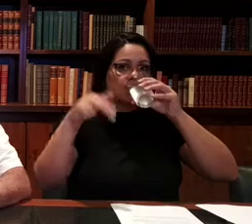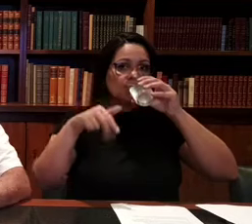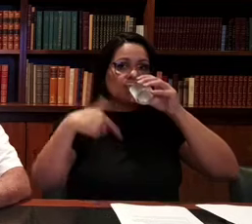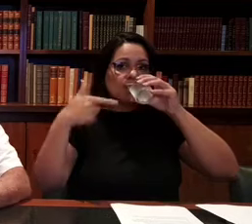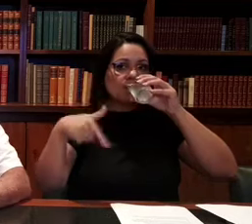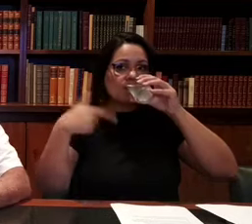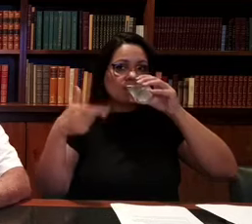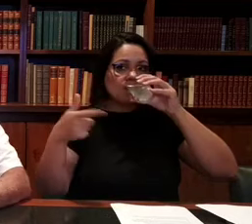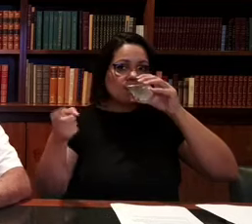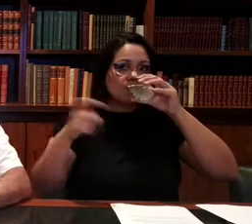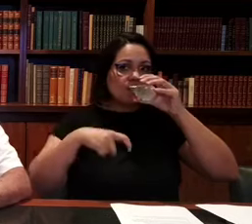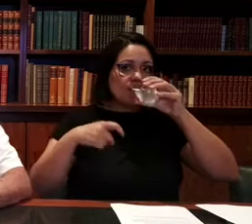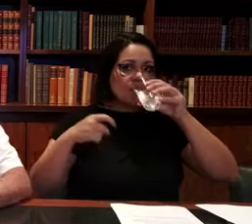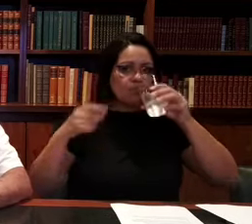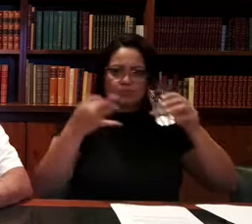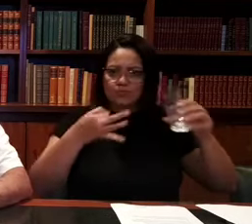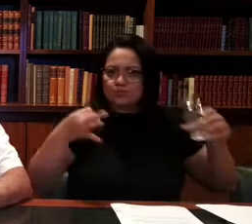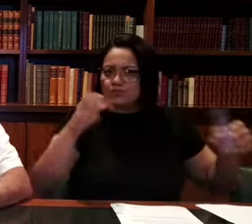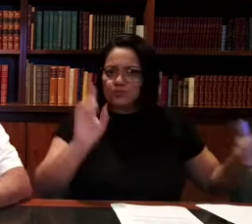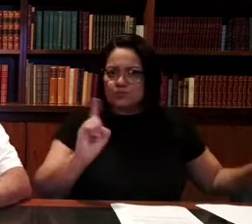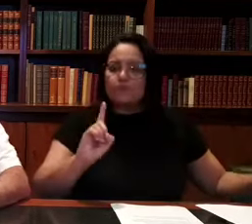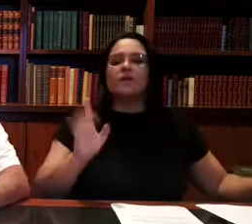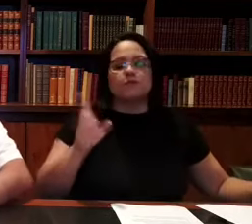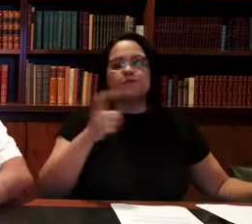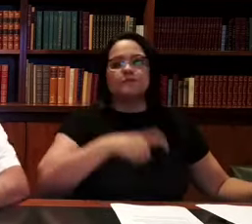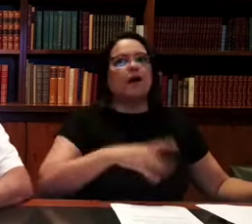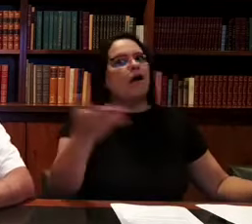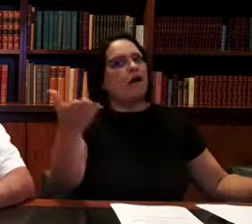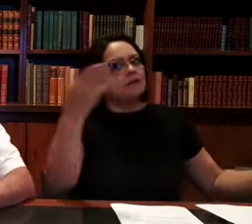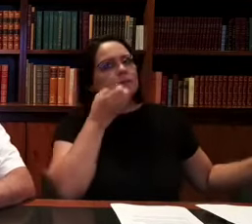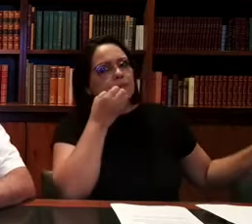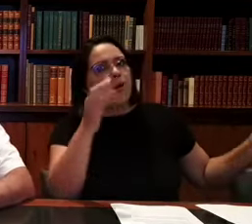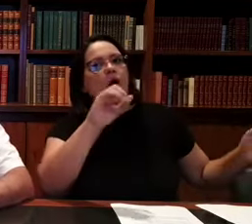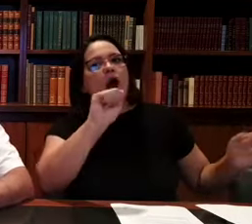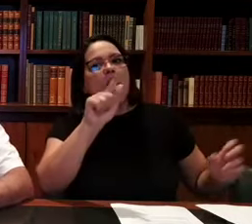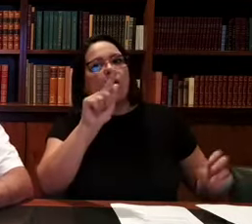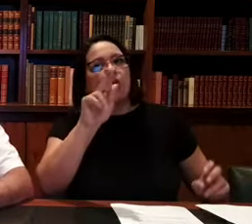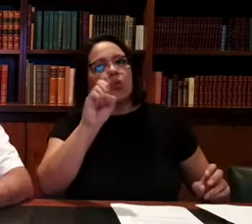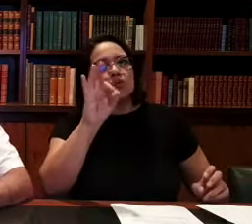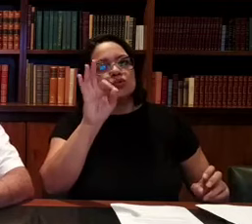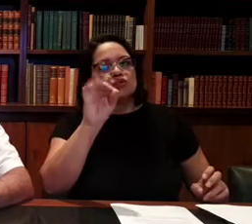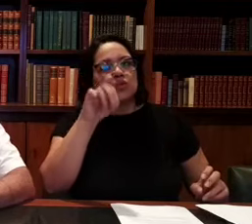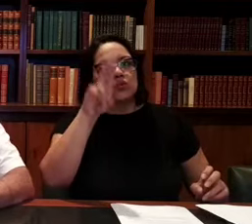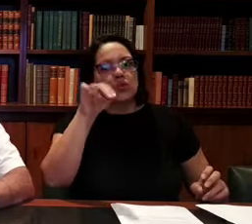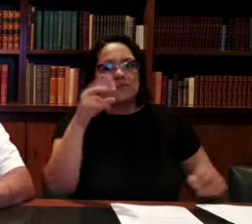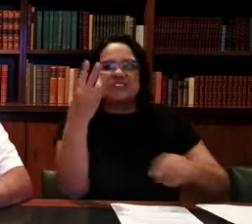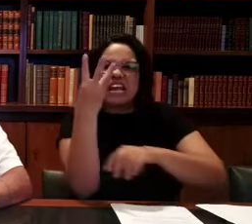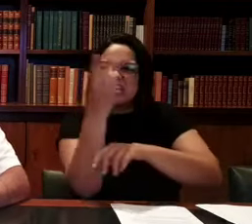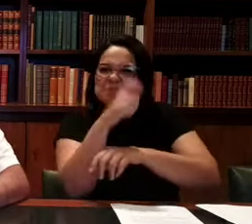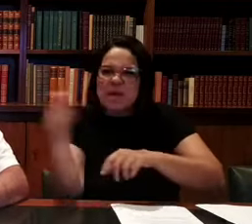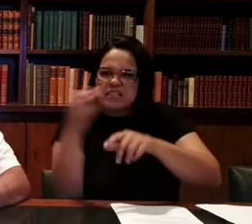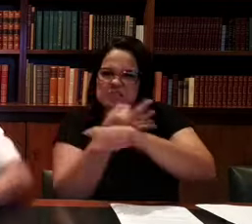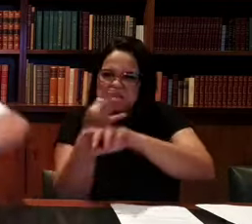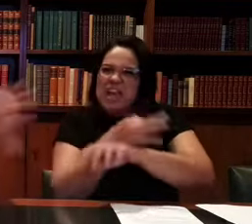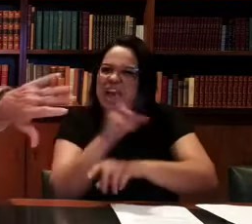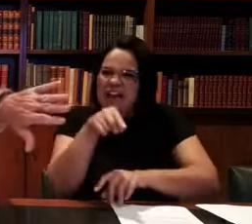trabalhando Vou trabalhar tá de férias não Oi Até que enfim Augusto não quer saber que eu vou três meses de férias não